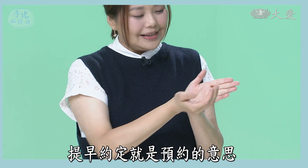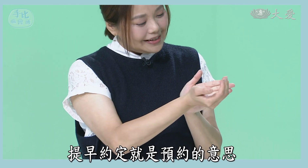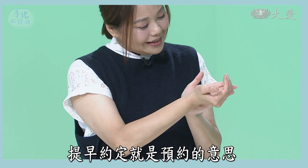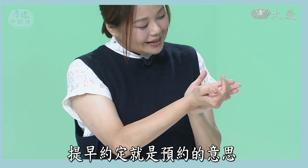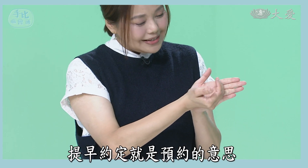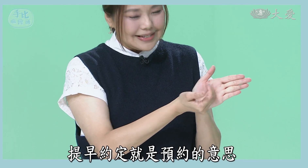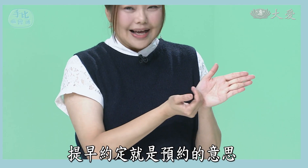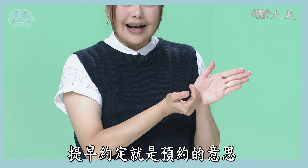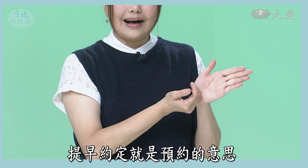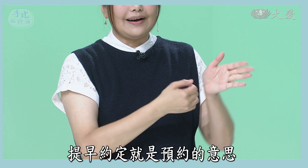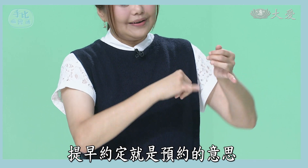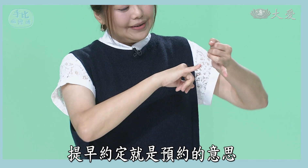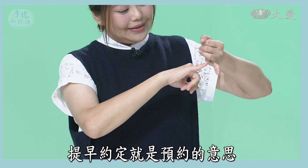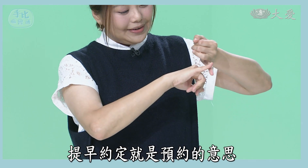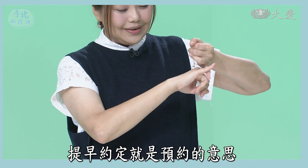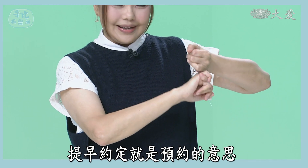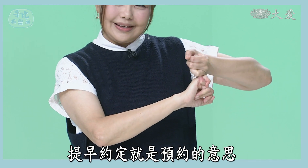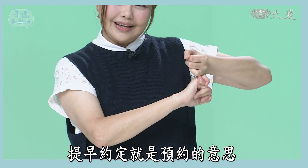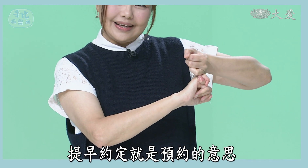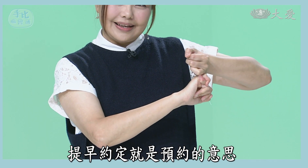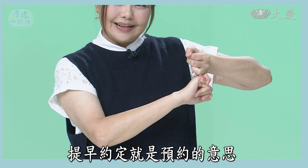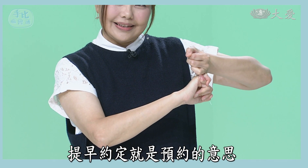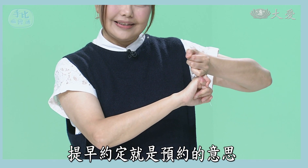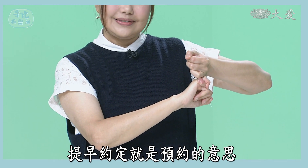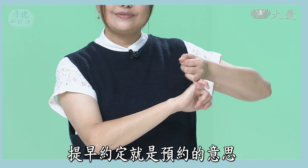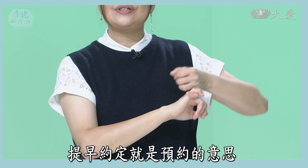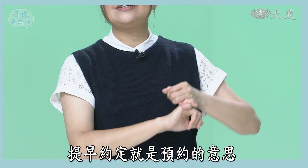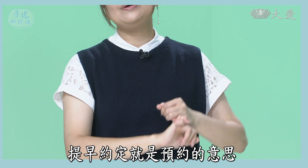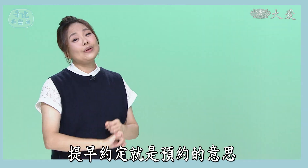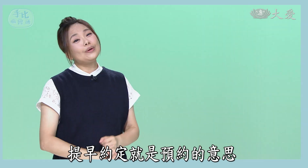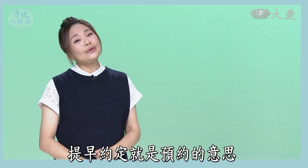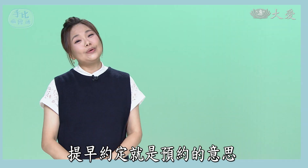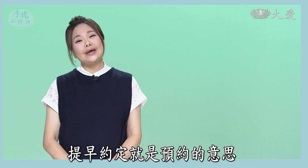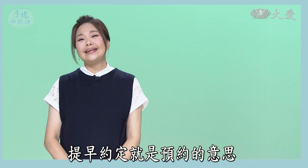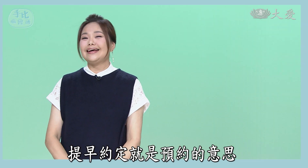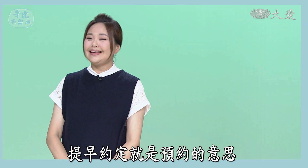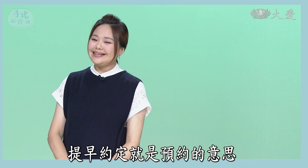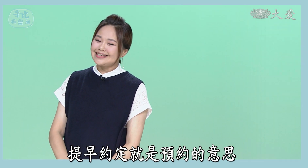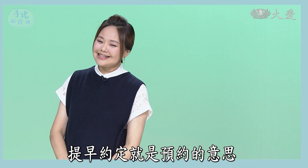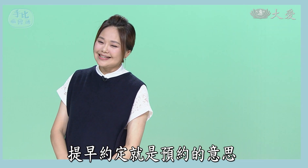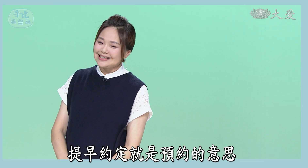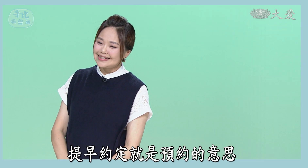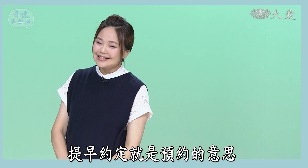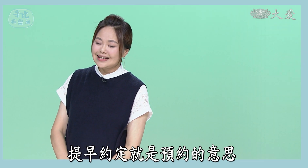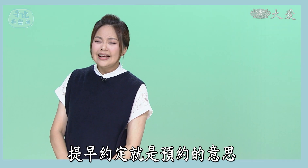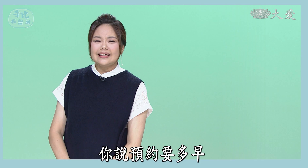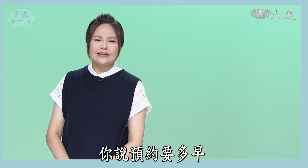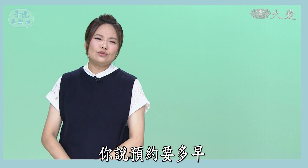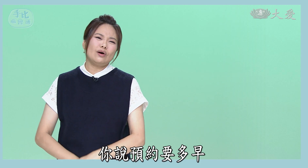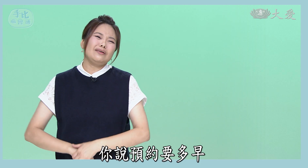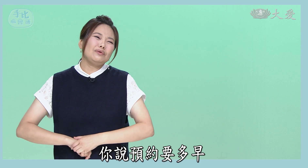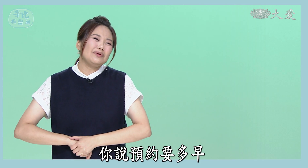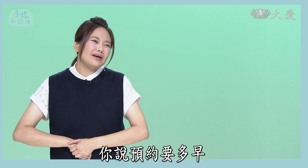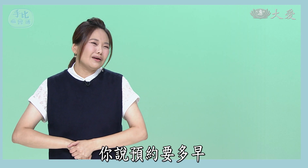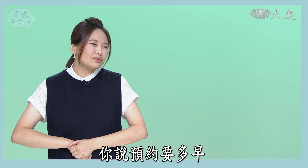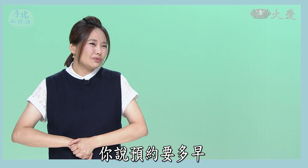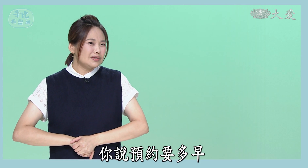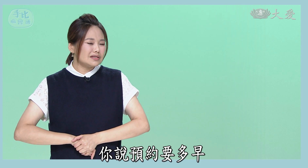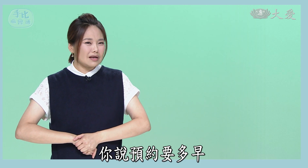提早约定就是预约的意思。那你说，哎，预约要多早